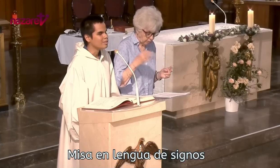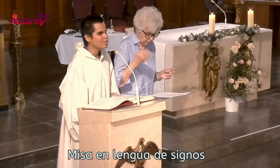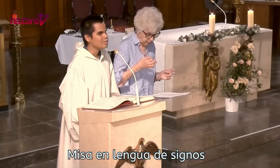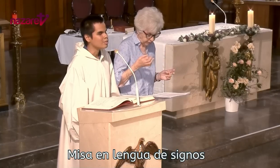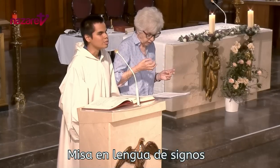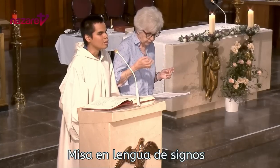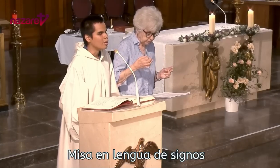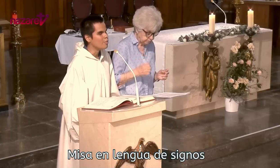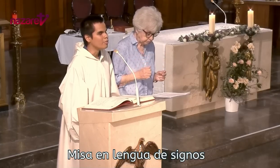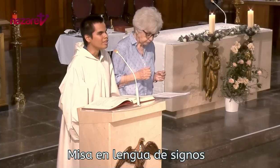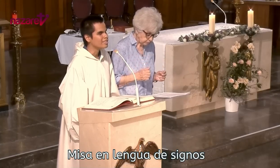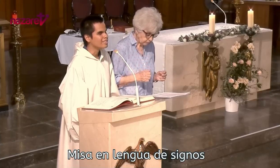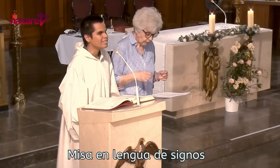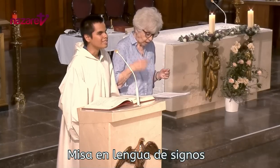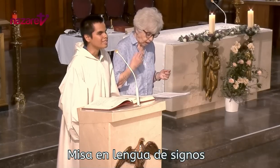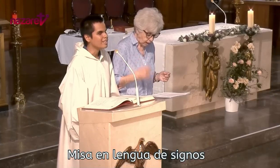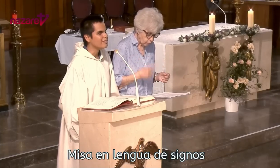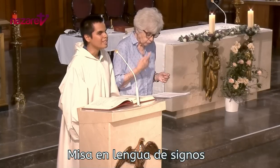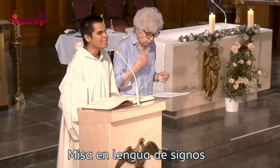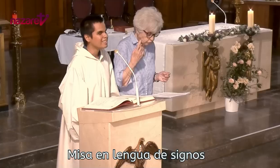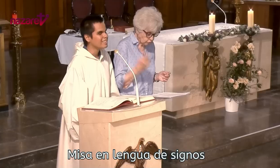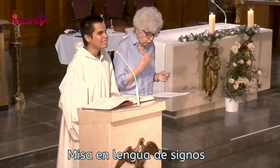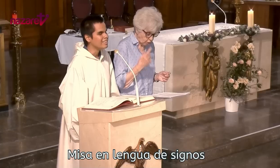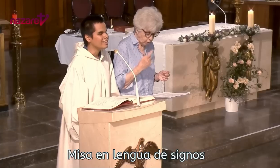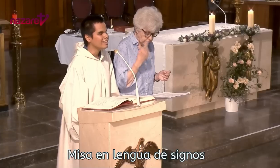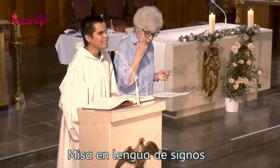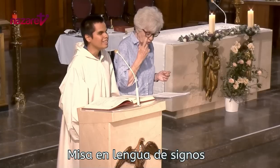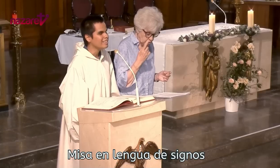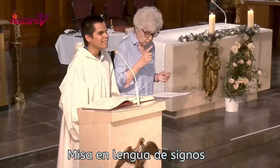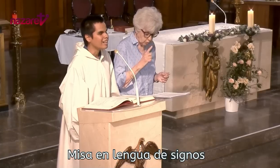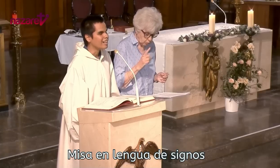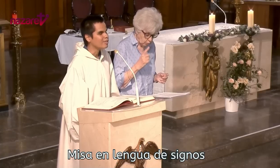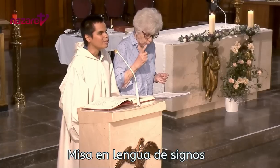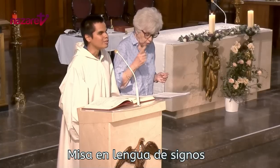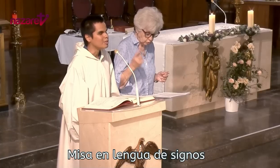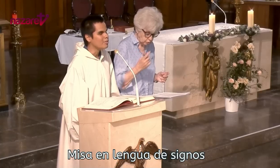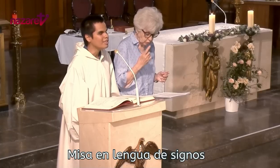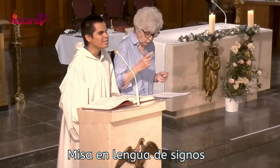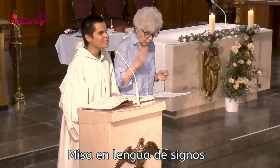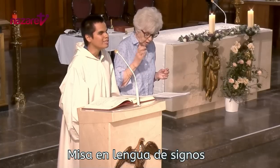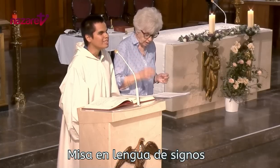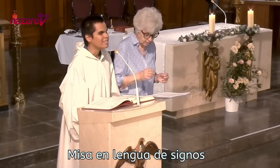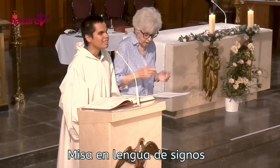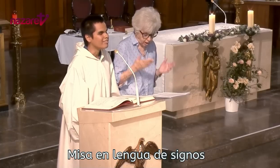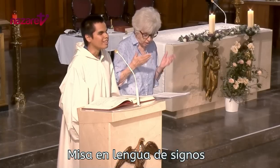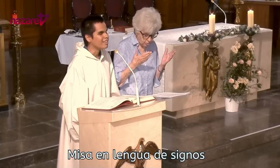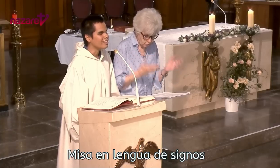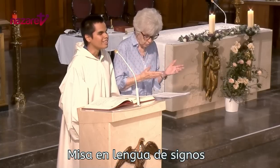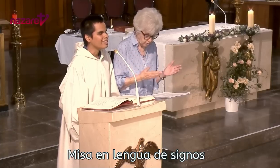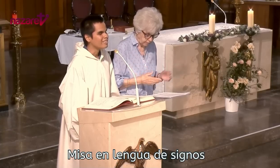todos los hombres se salven y lleguen al conocimiento de la verdad.